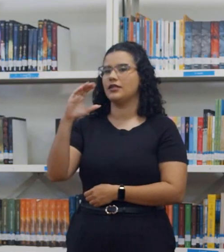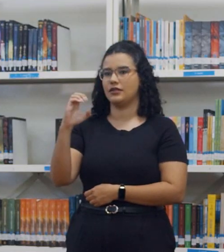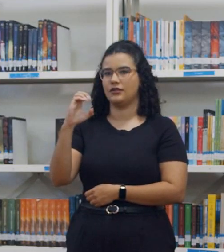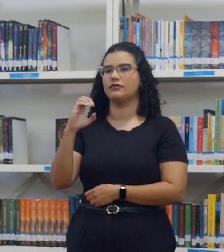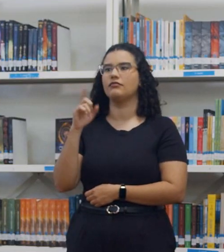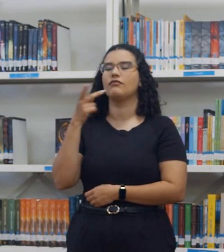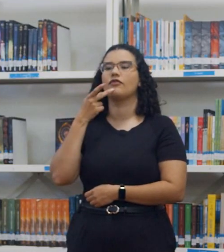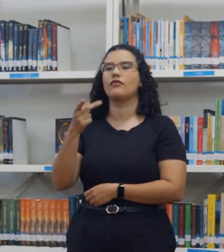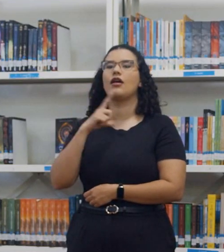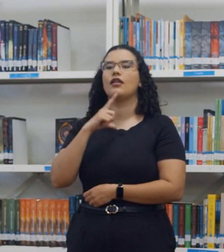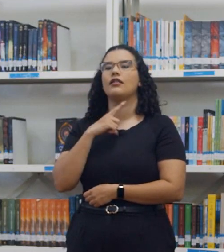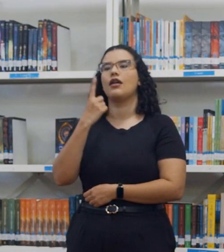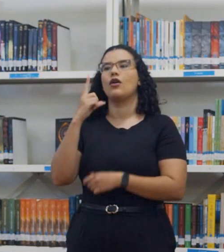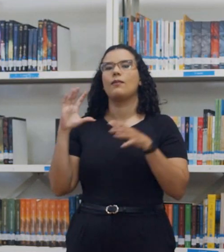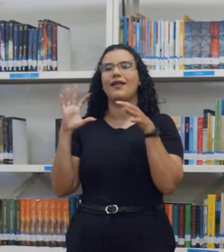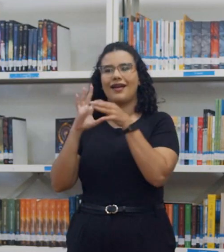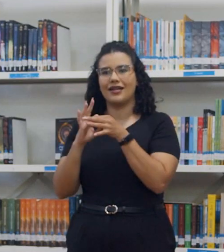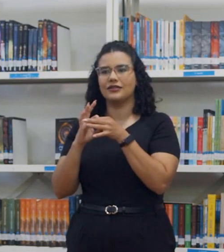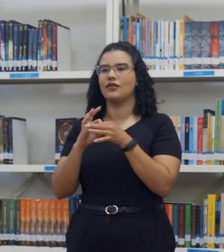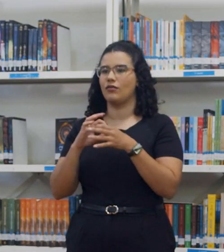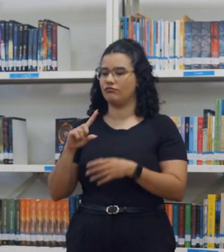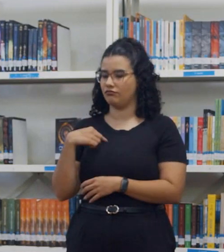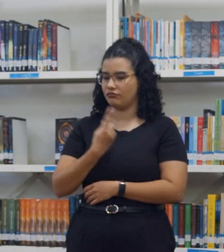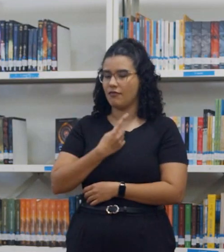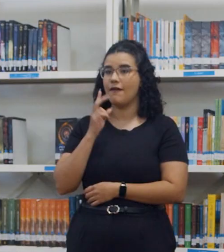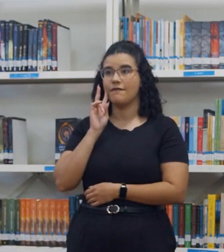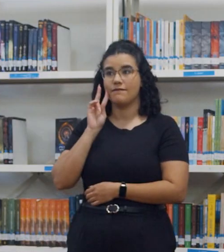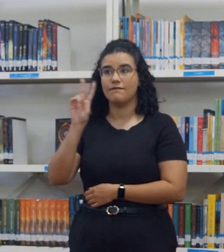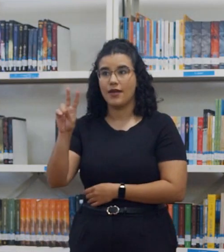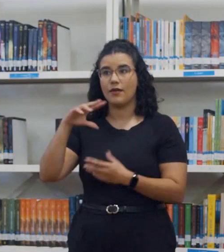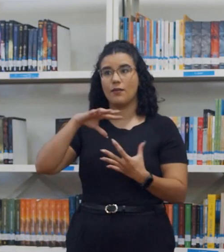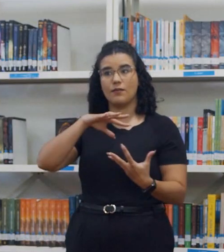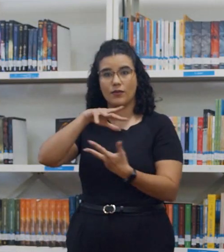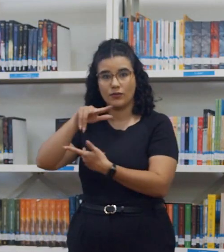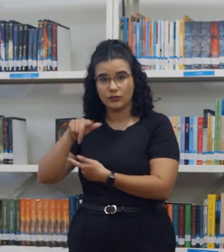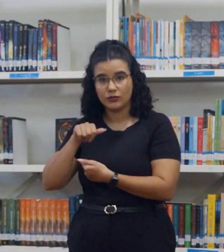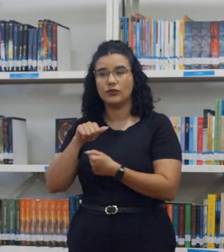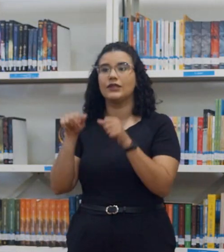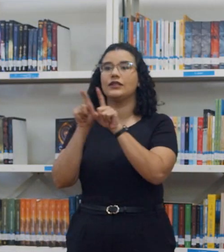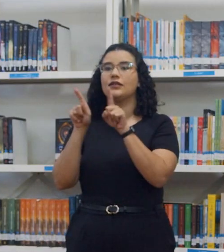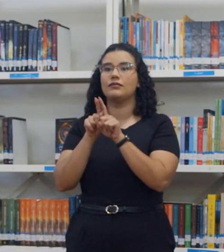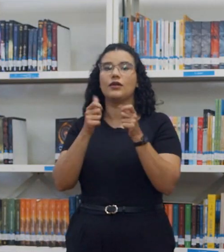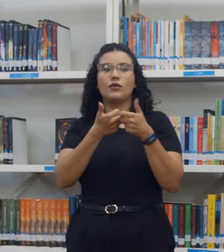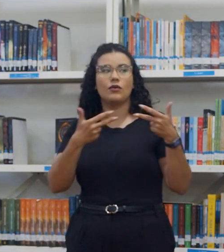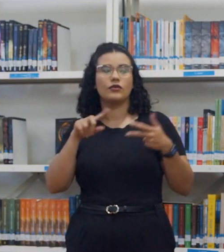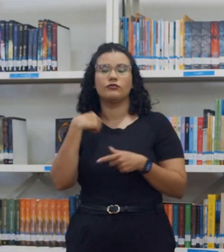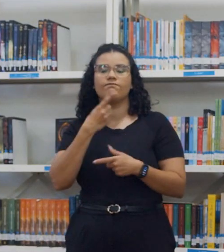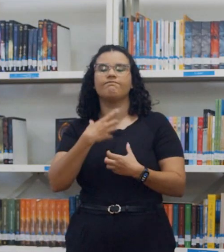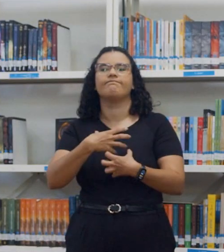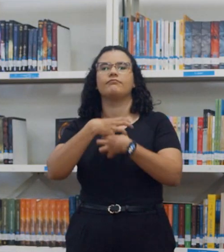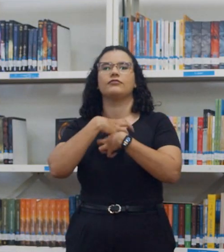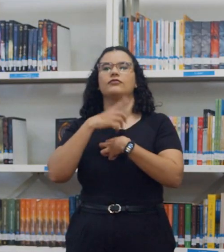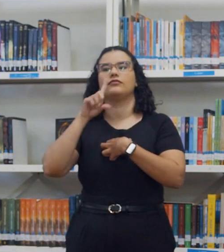uma ligação entre aquilo que a gente está vendo, o mundo, e aquilo que a gente está sentindo,